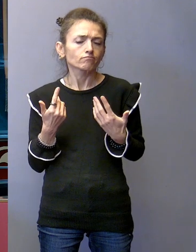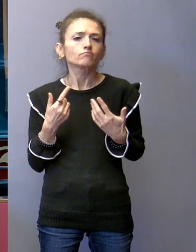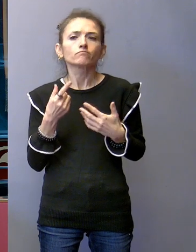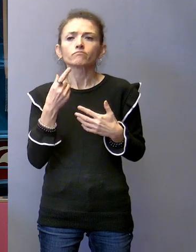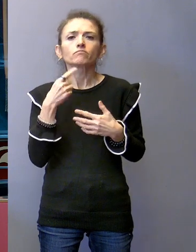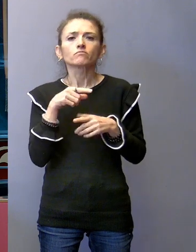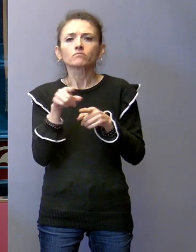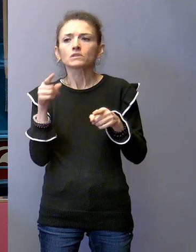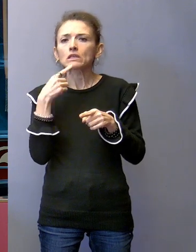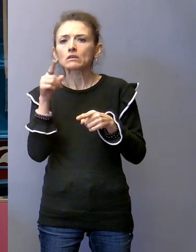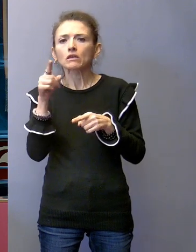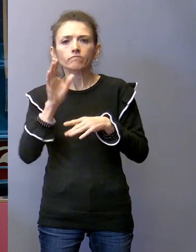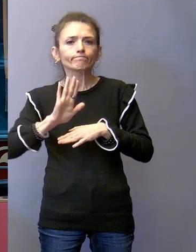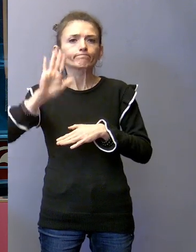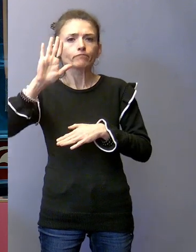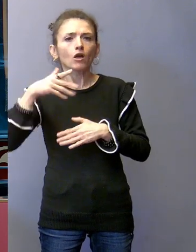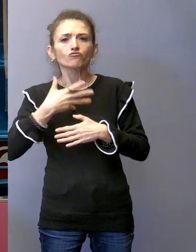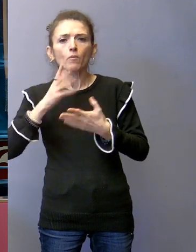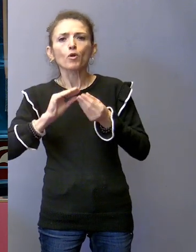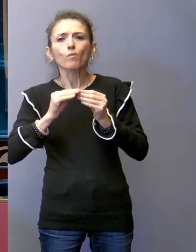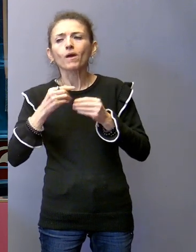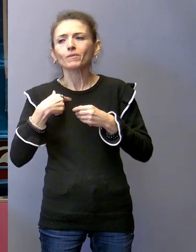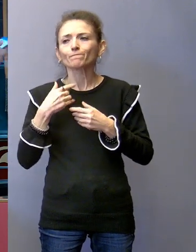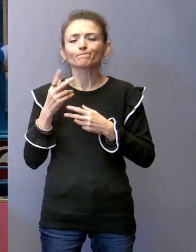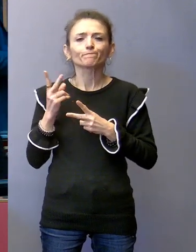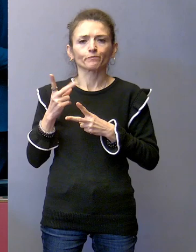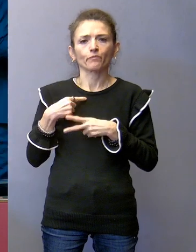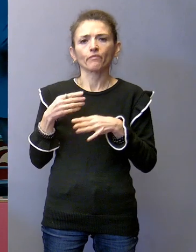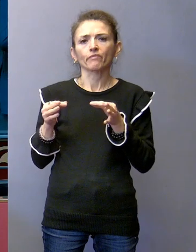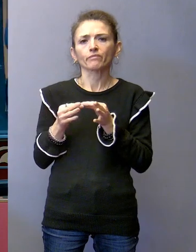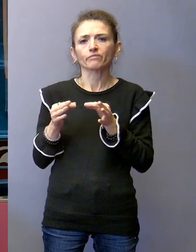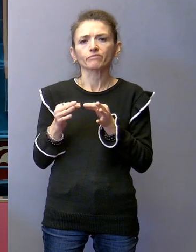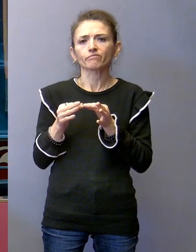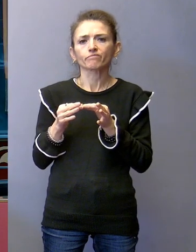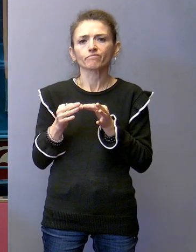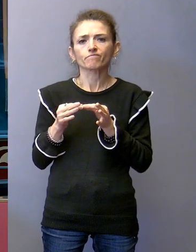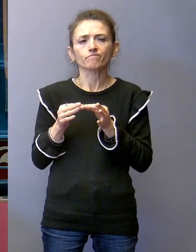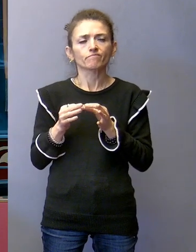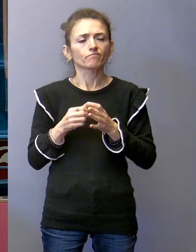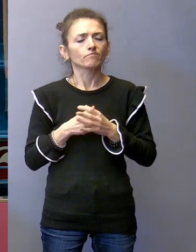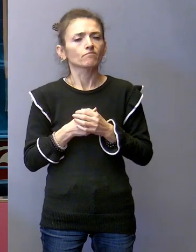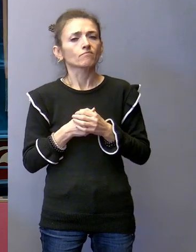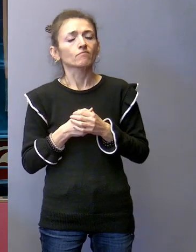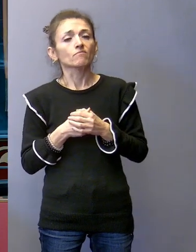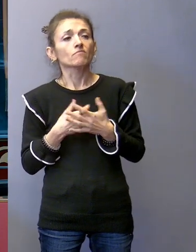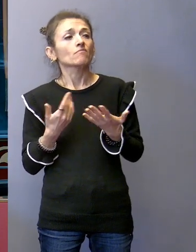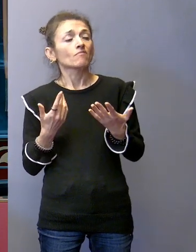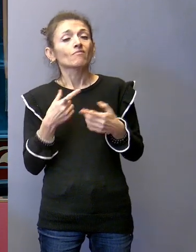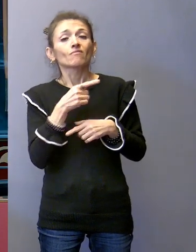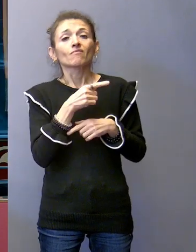con chi ha sollevato il problema Dopodiché rispetto a quanto esprime